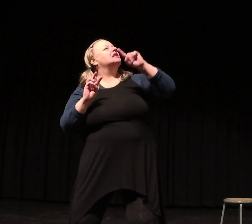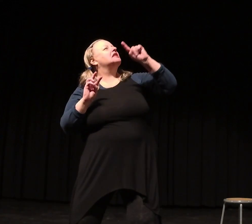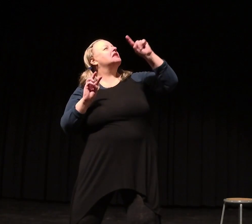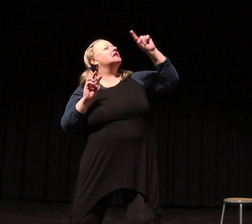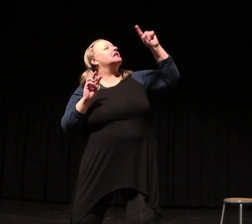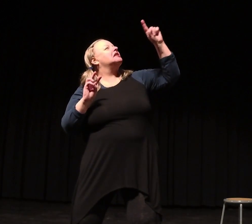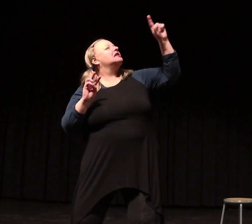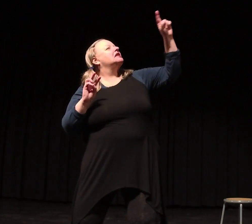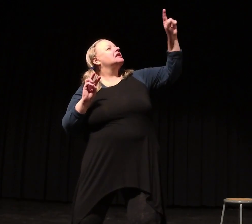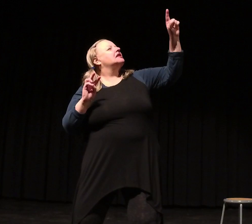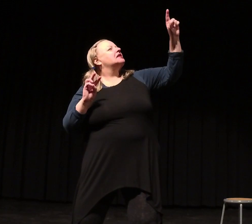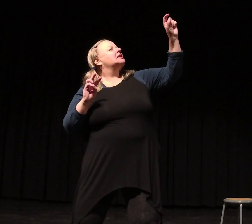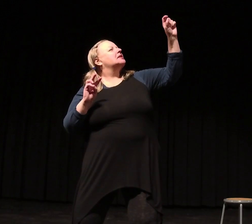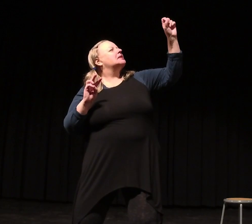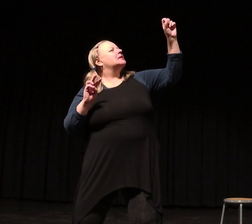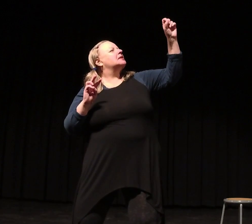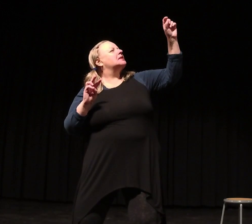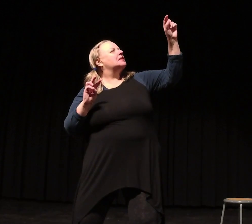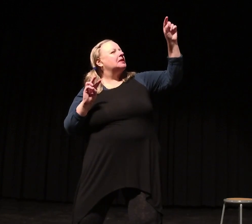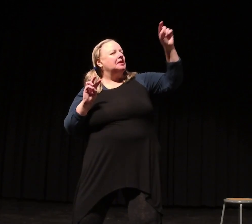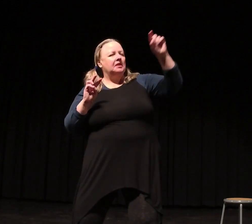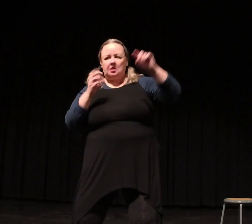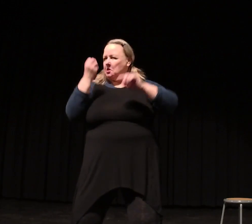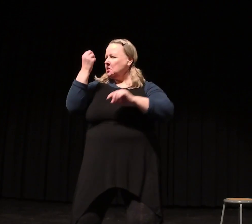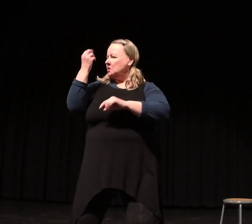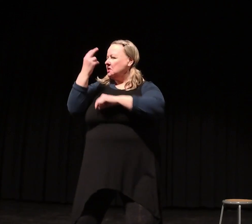j'ai 6 ans, il me reste